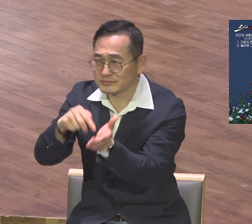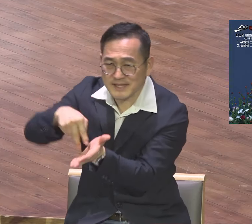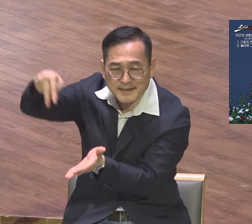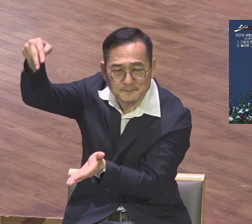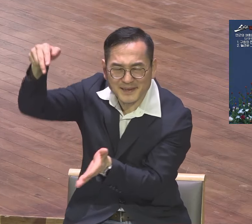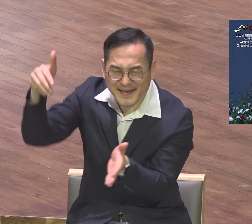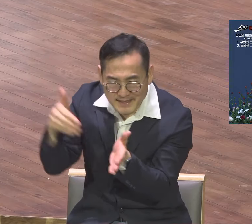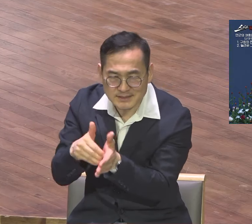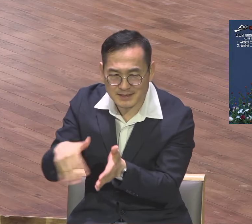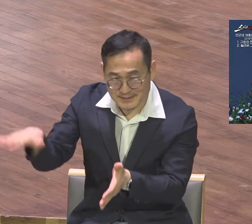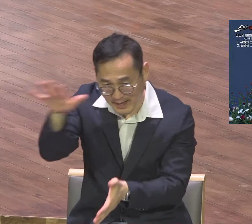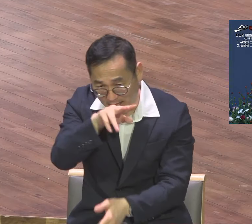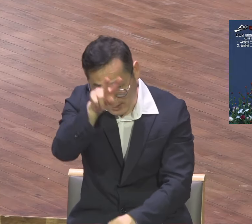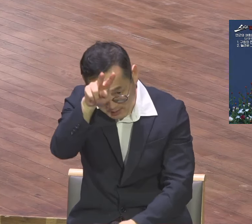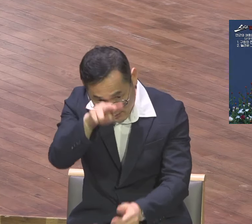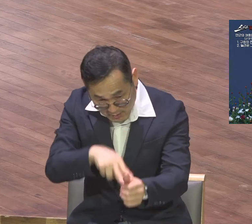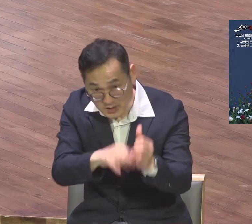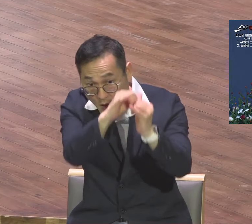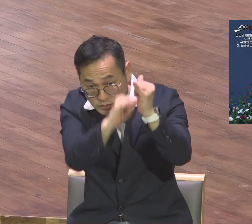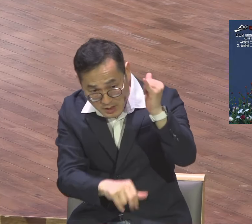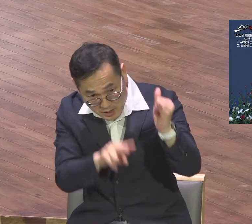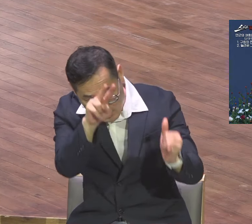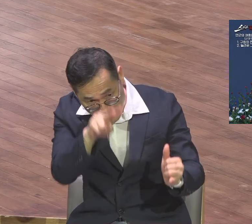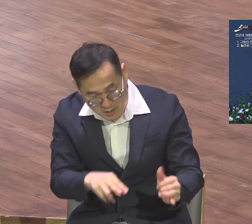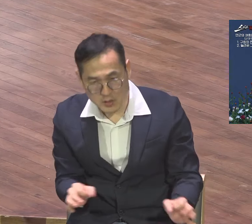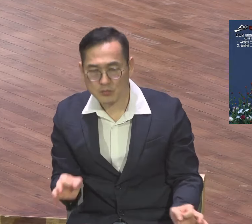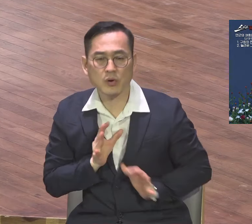구원의 역사가 아주 놀라울 수밖에 없다.